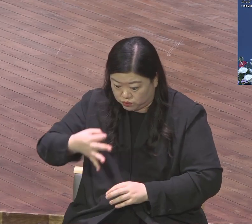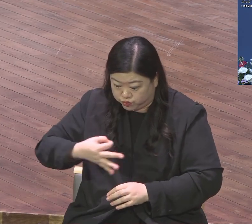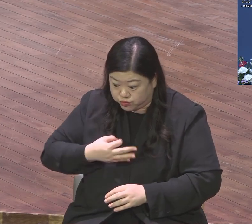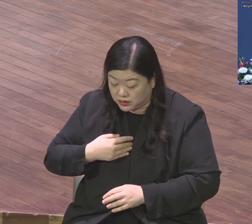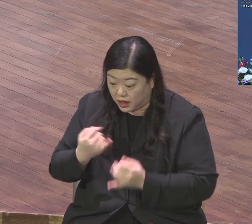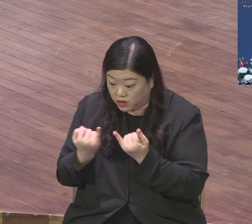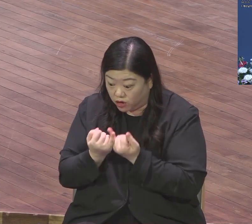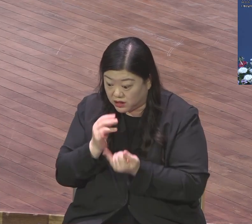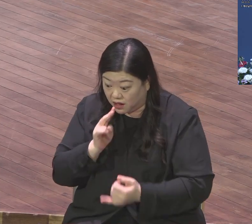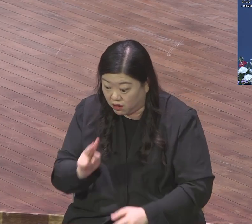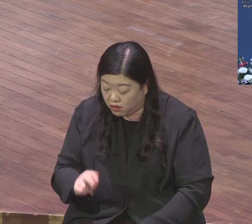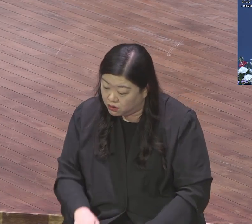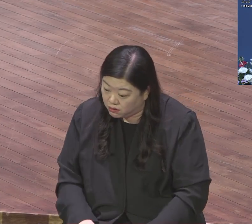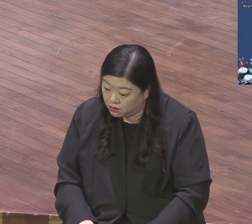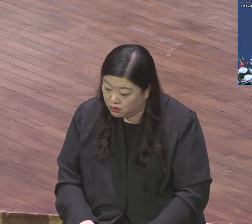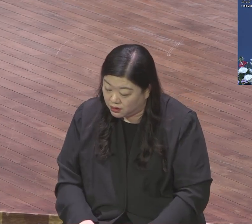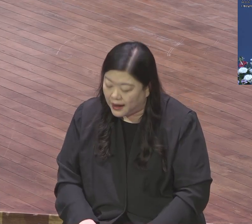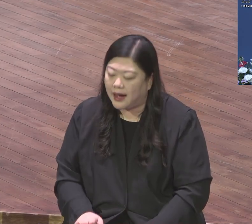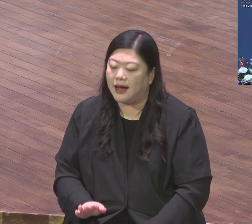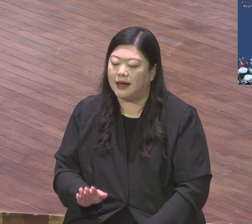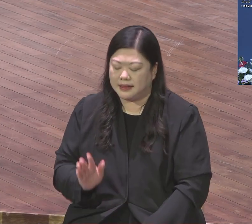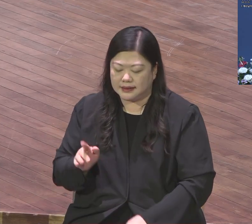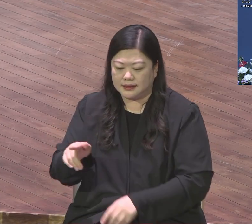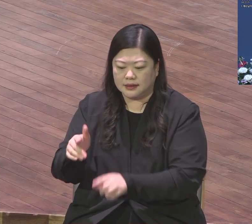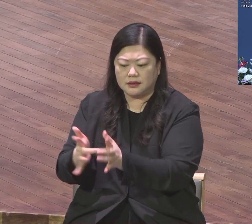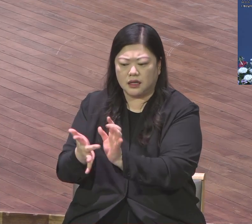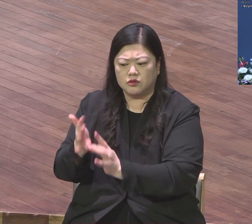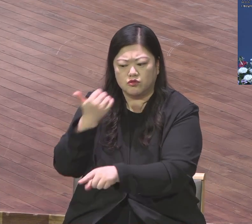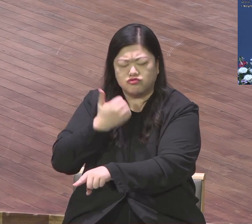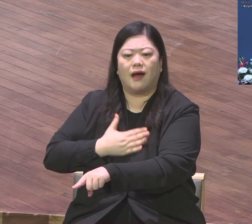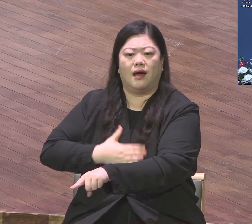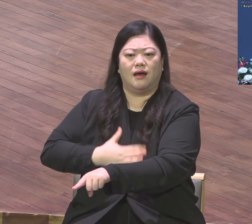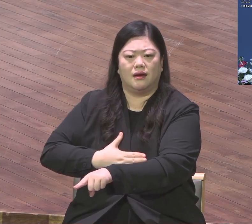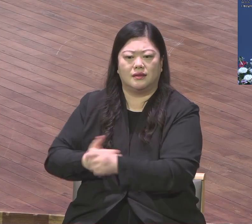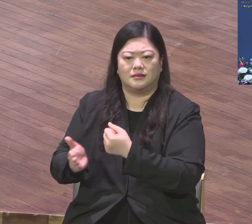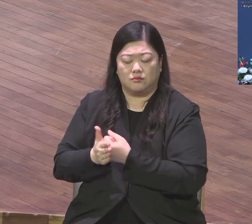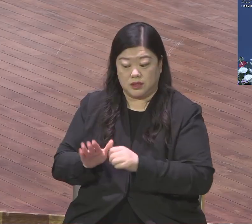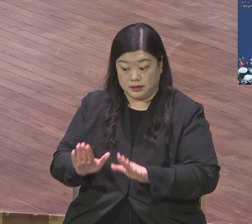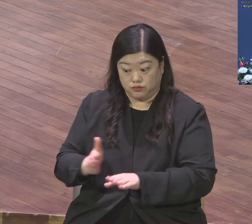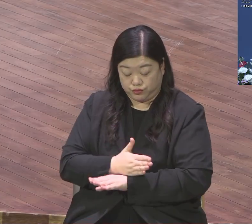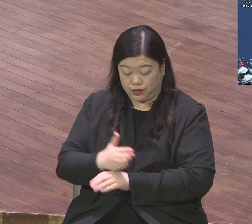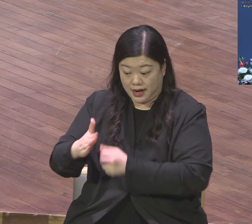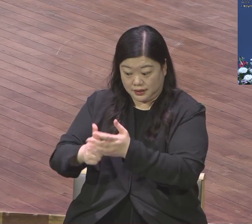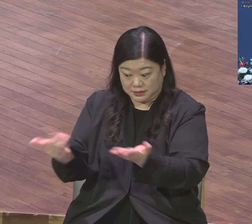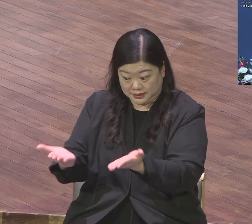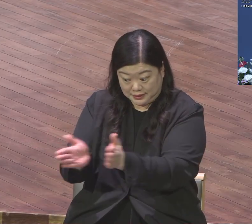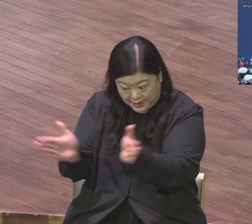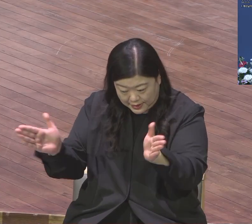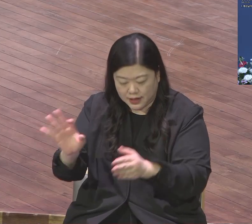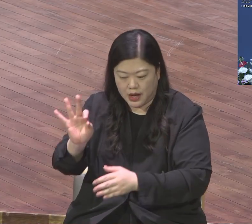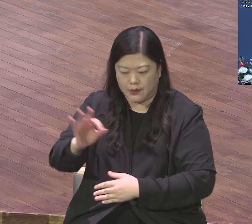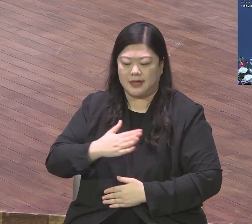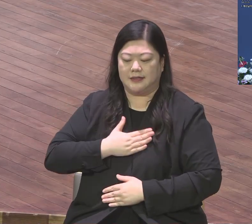우리가 들을 땐 참 이상하다 싶은데 아니에요. 마리아는 다 알고 있었어요. 그래서